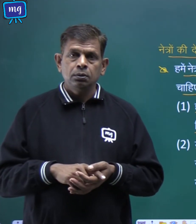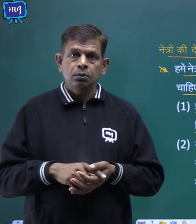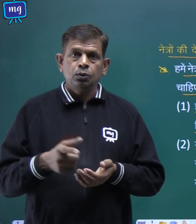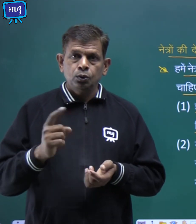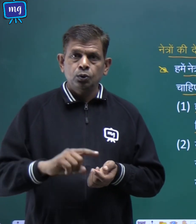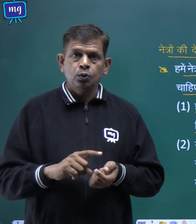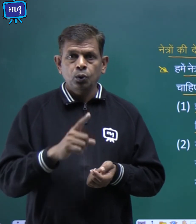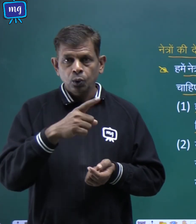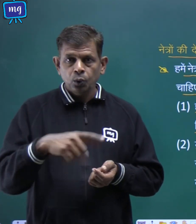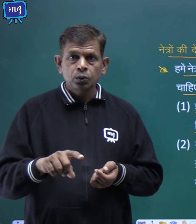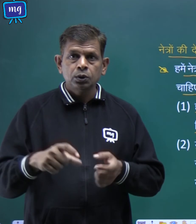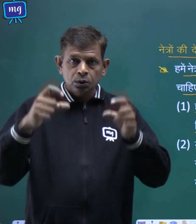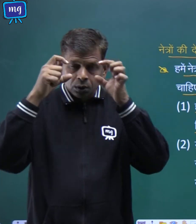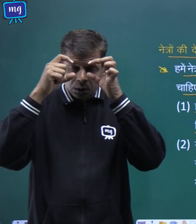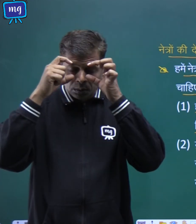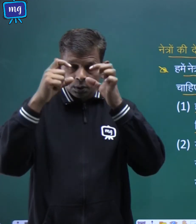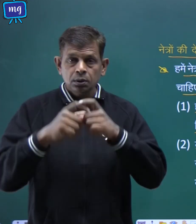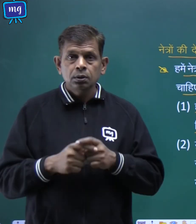तो उचित चश्मे का